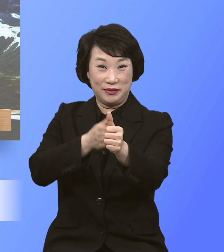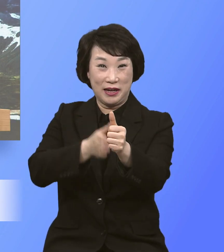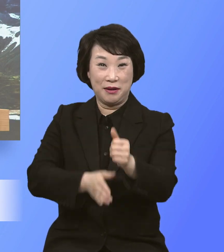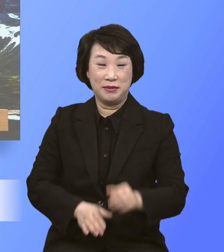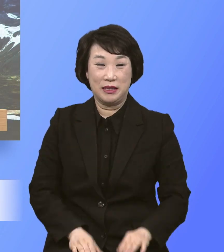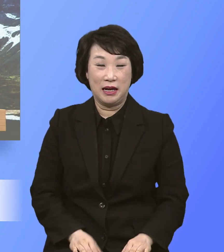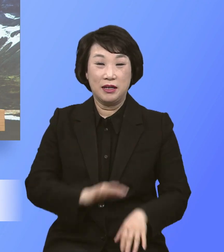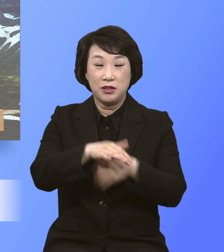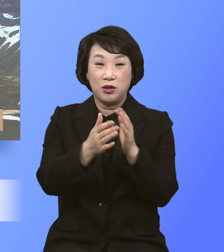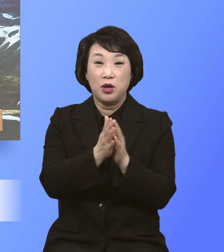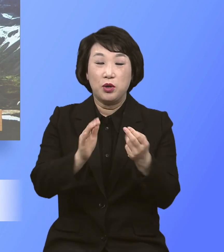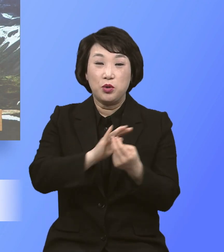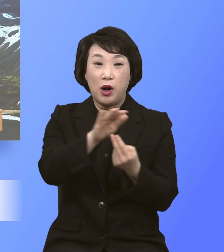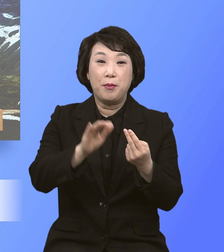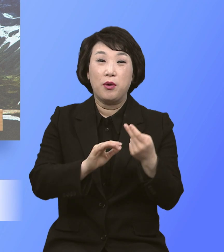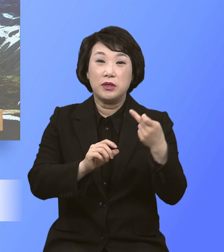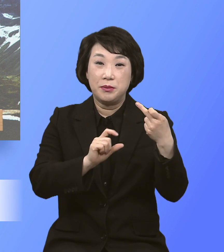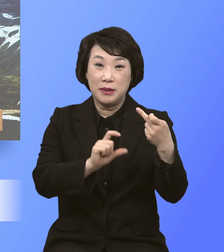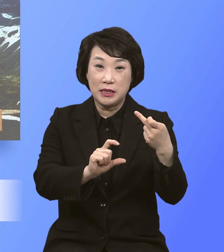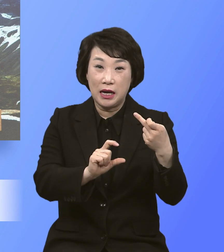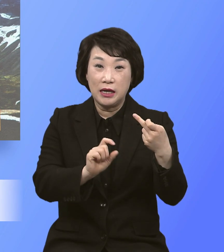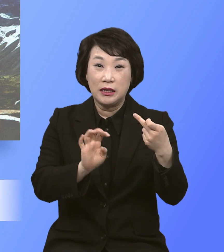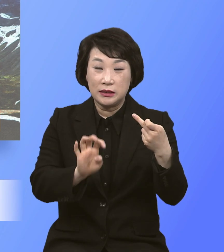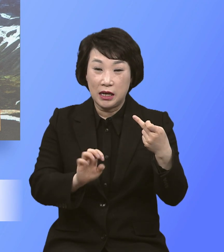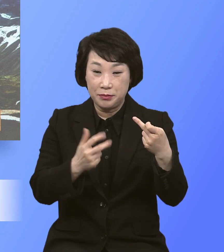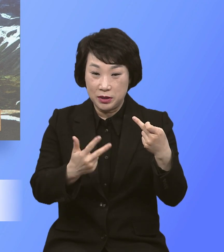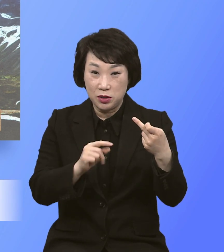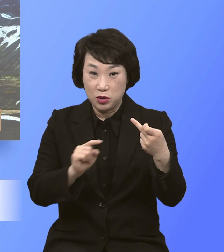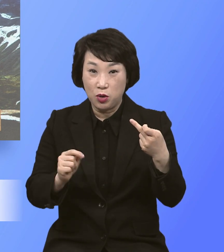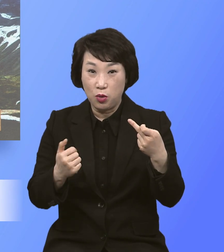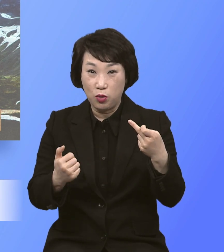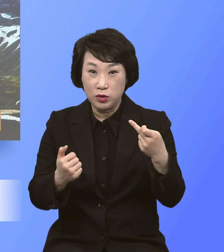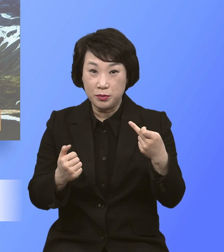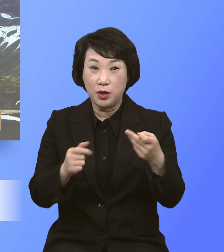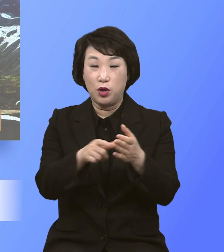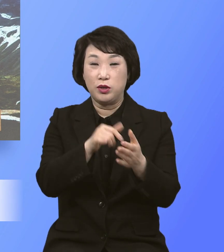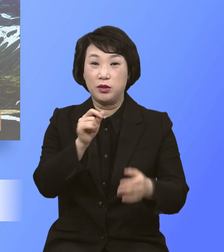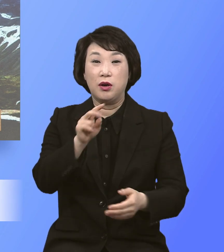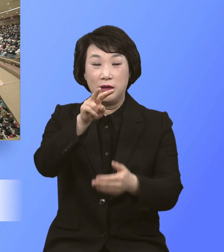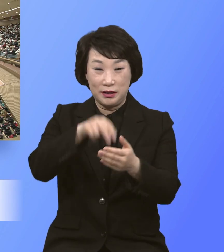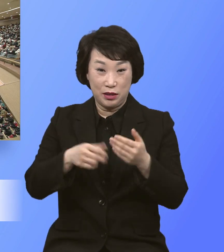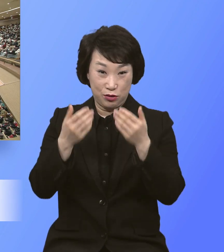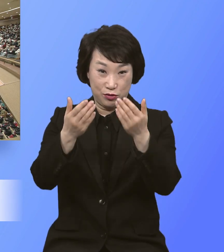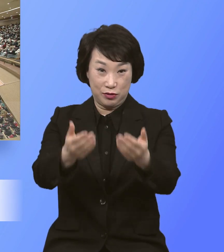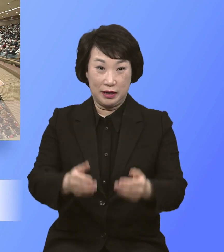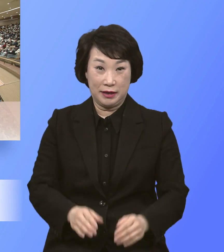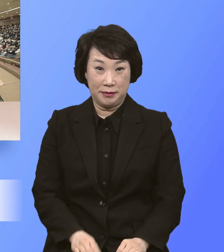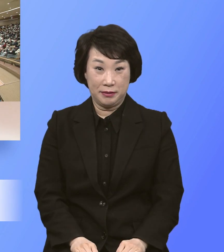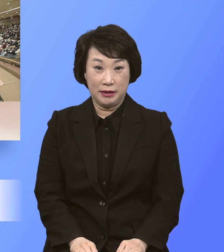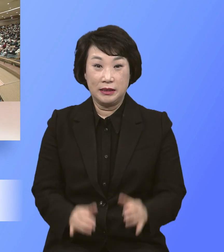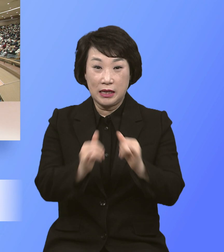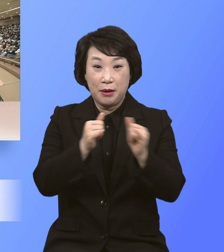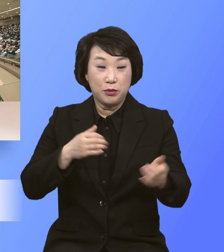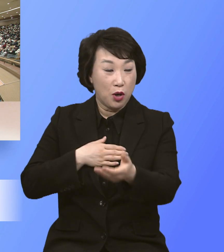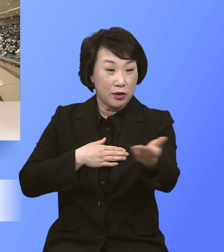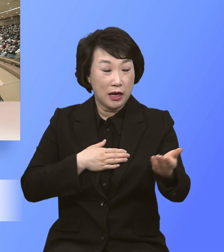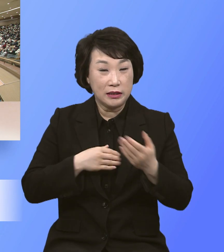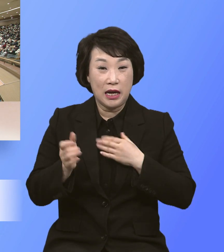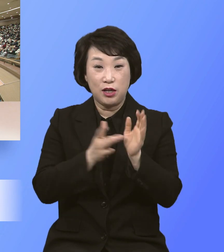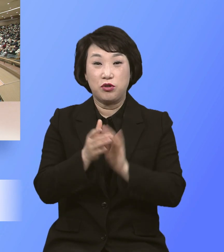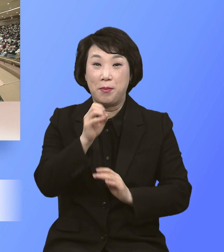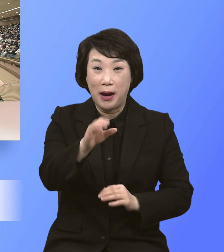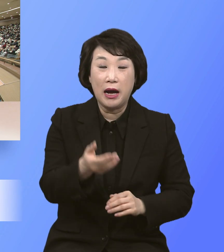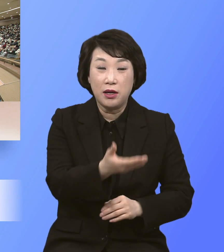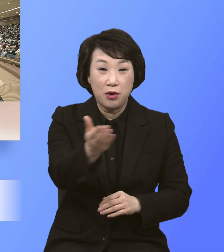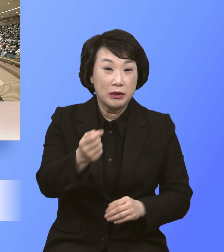축원합니다. 요한복음 12장 47절로 50절에 한번 읽어봐요. 사람이 내 말을 듣고